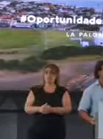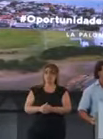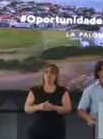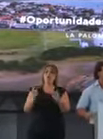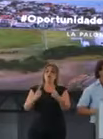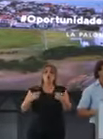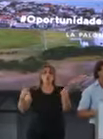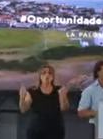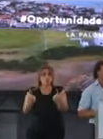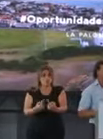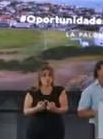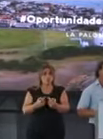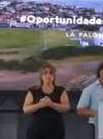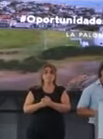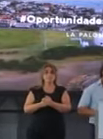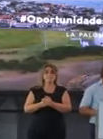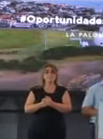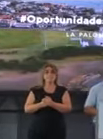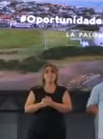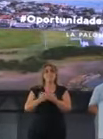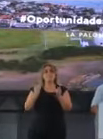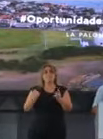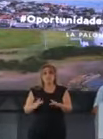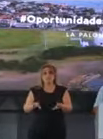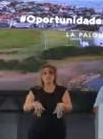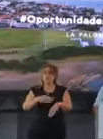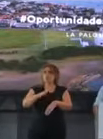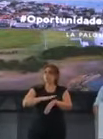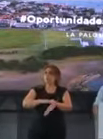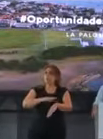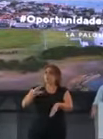Nosotros tenemos, en un muy corto plazo,